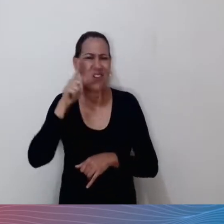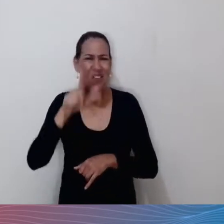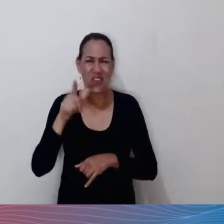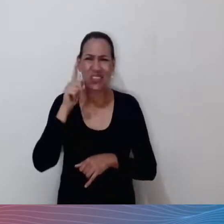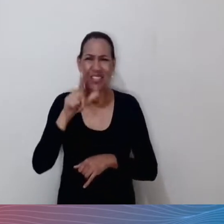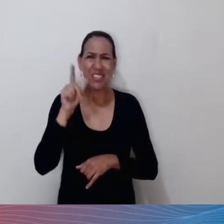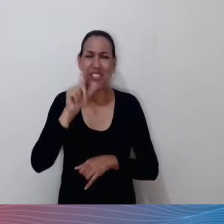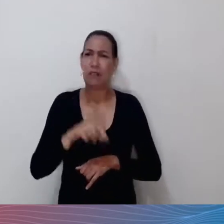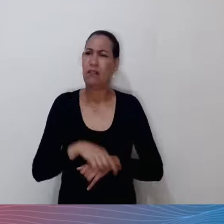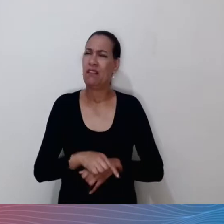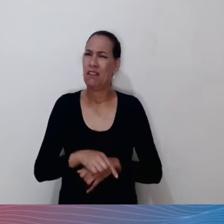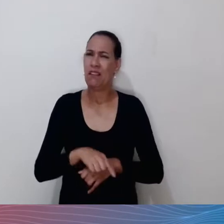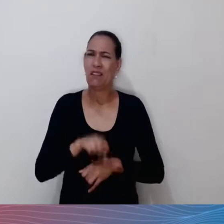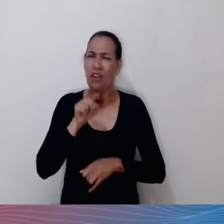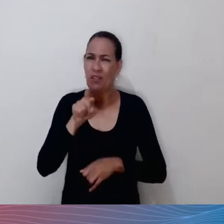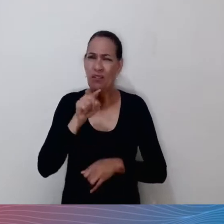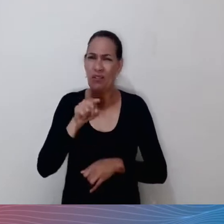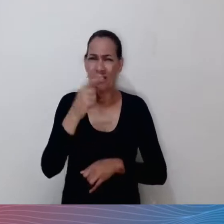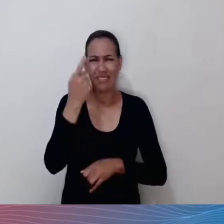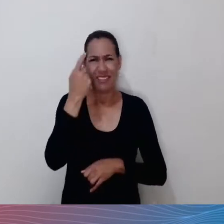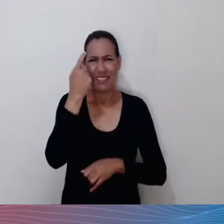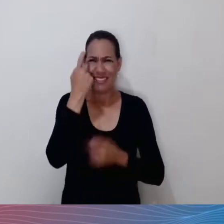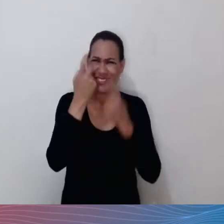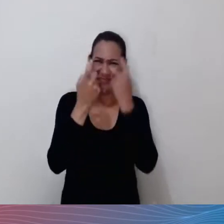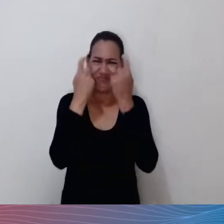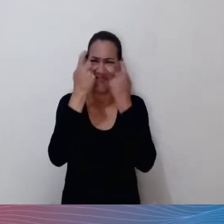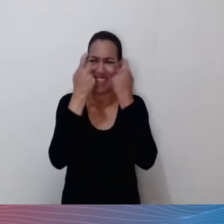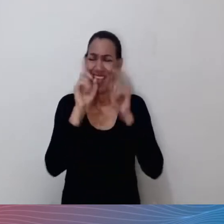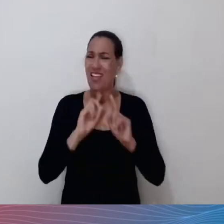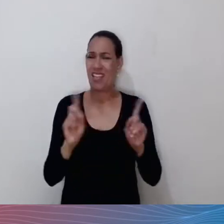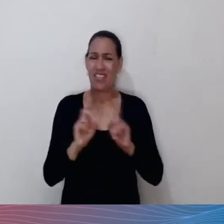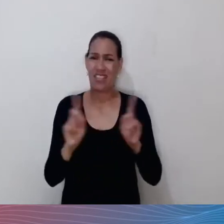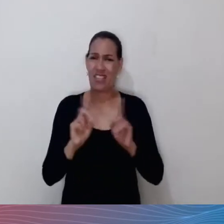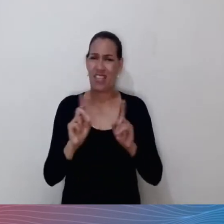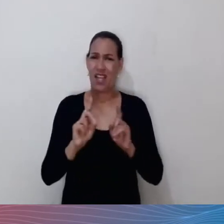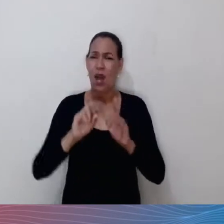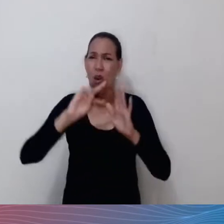preocupe. O próprio fluir da vida vai corrigir.